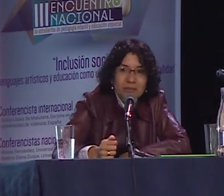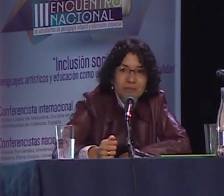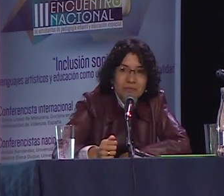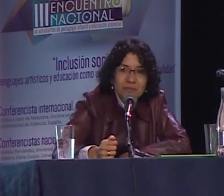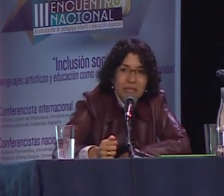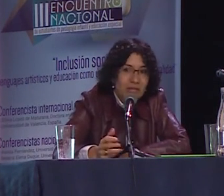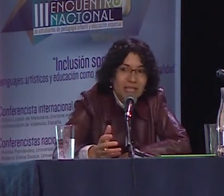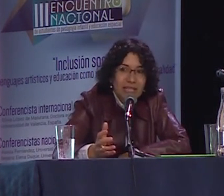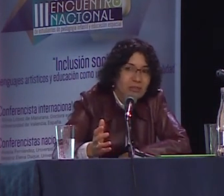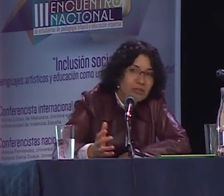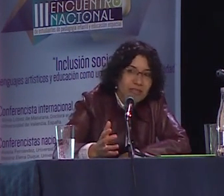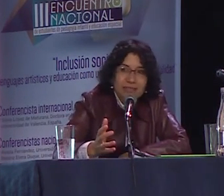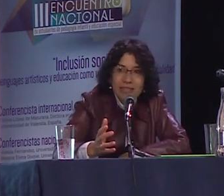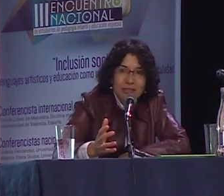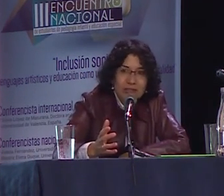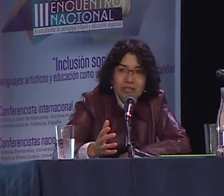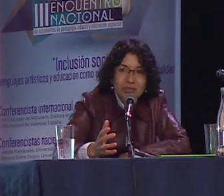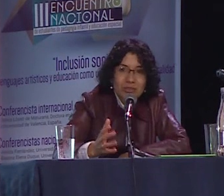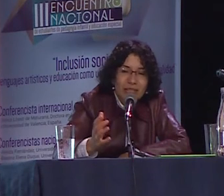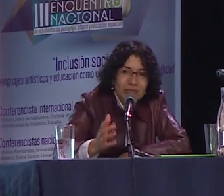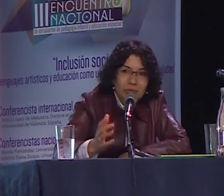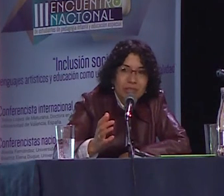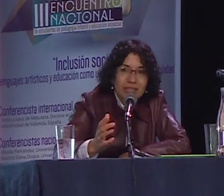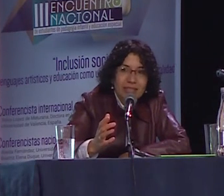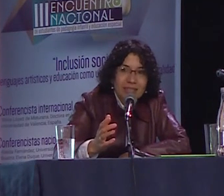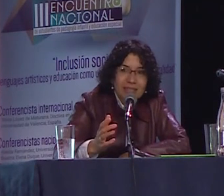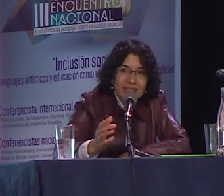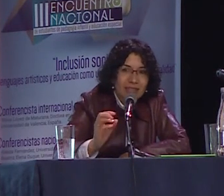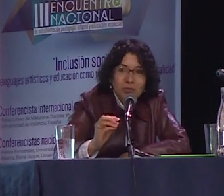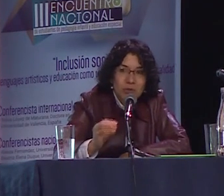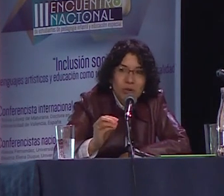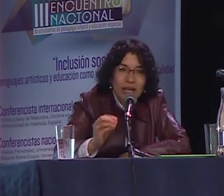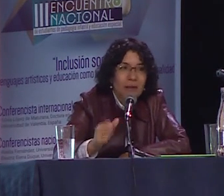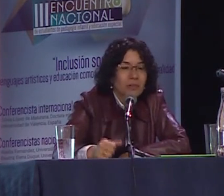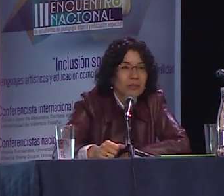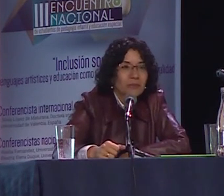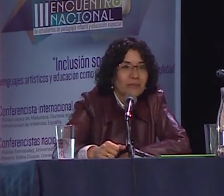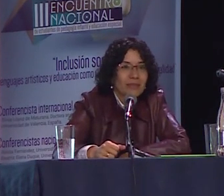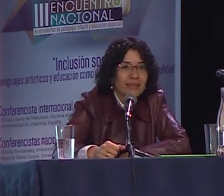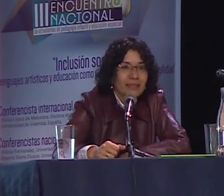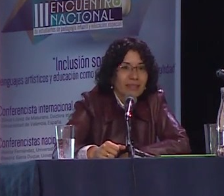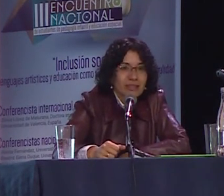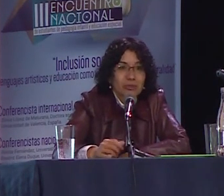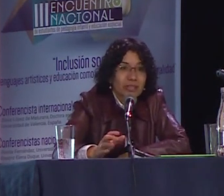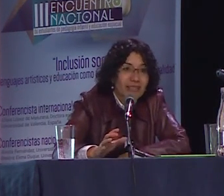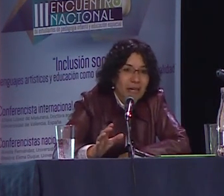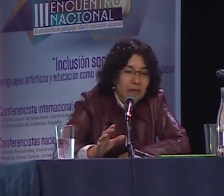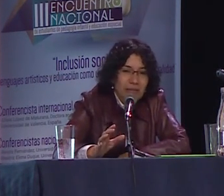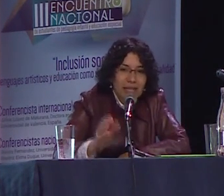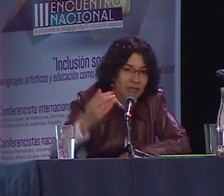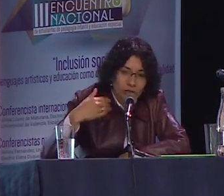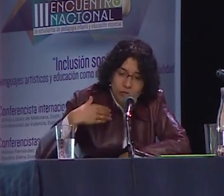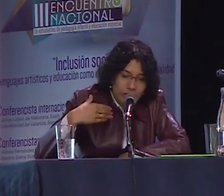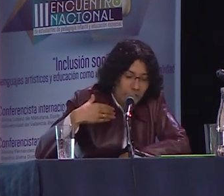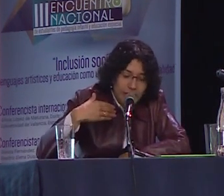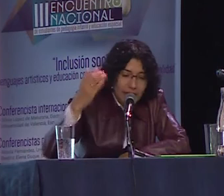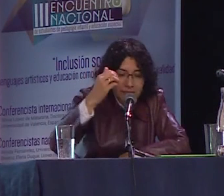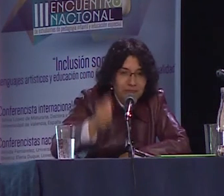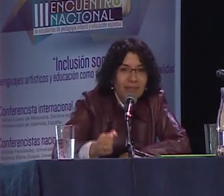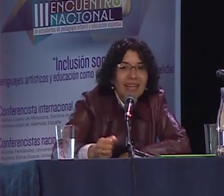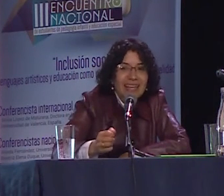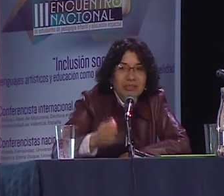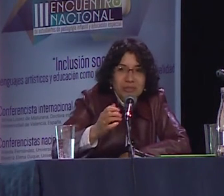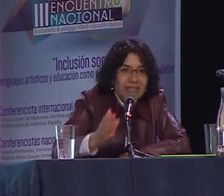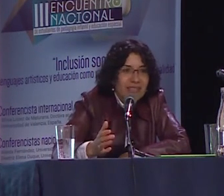niños. Y vieran la sonrisa de los niños con la música y hacemos un cambio. Y si ustedes saben bailar, yo no sé